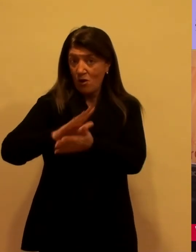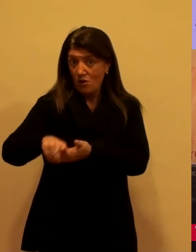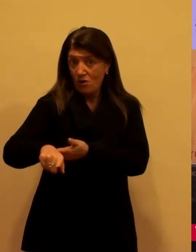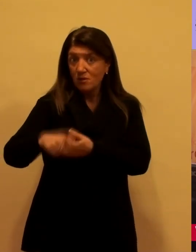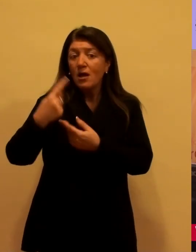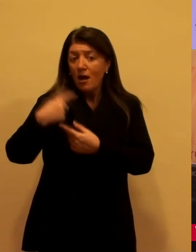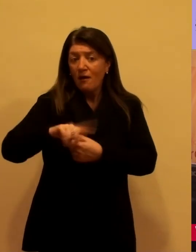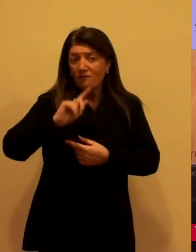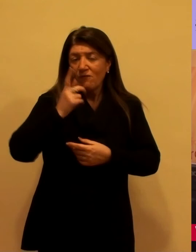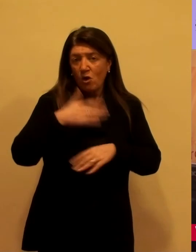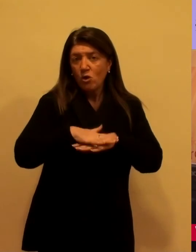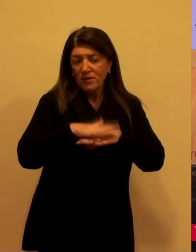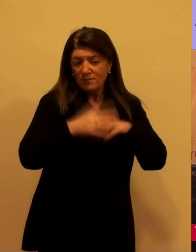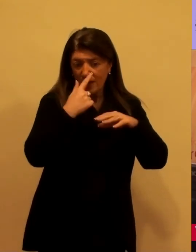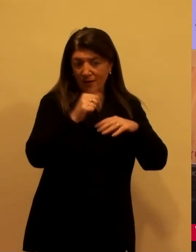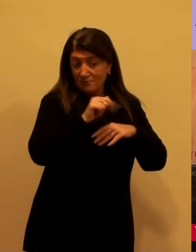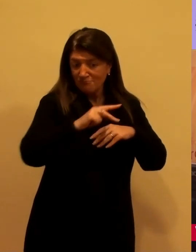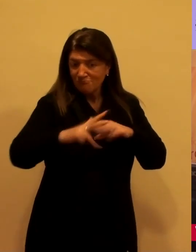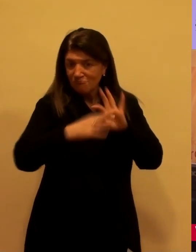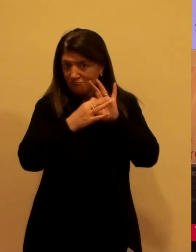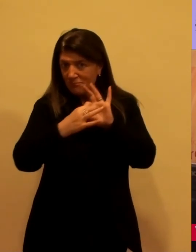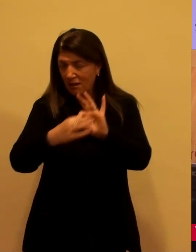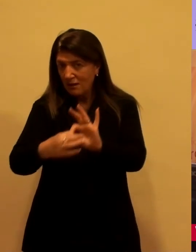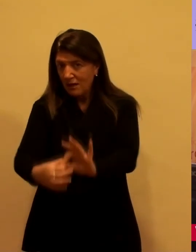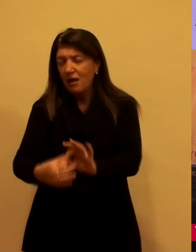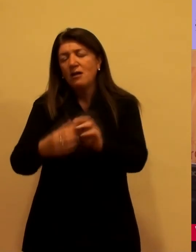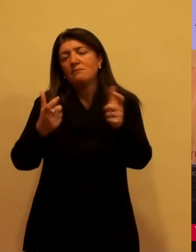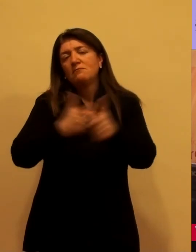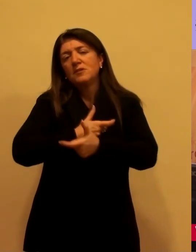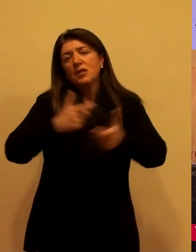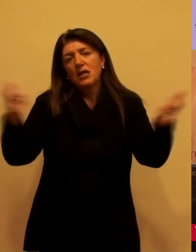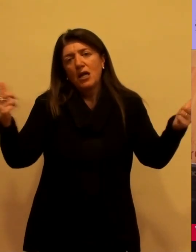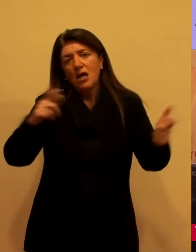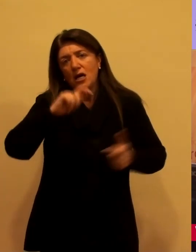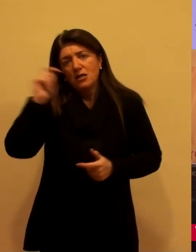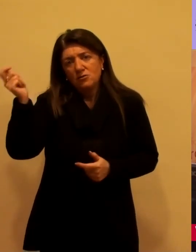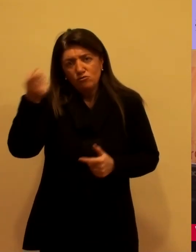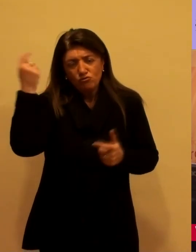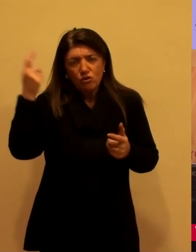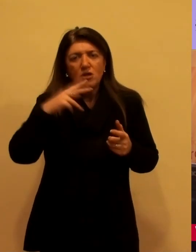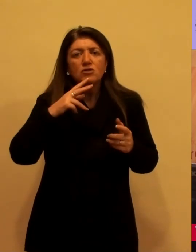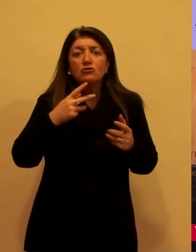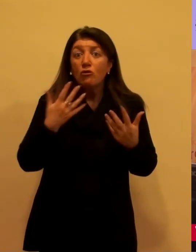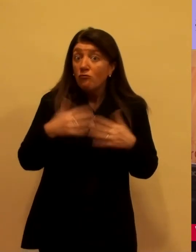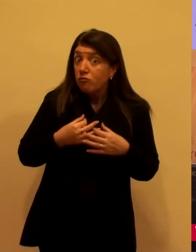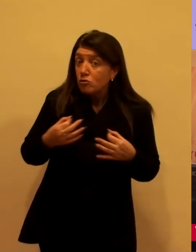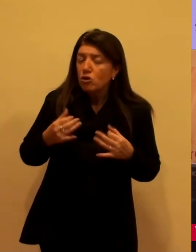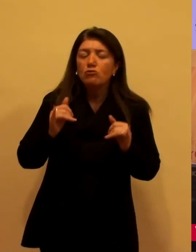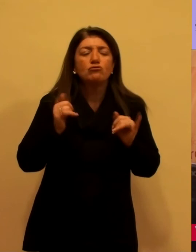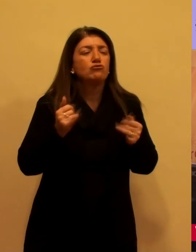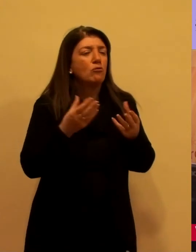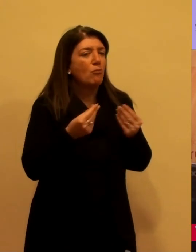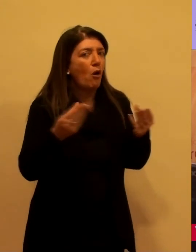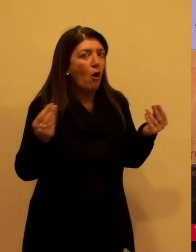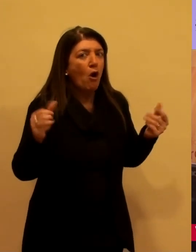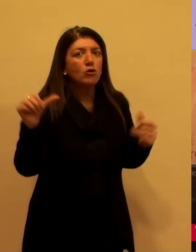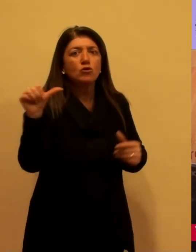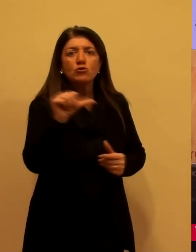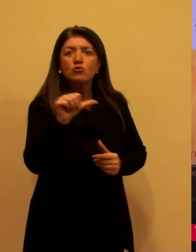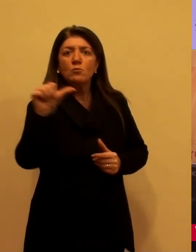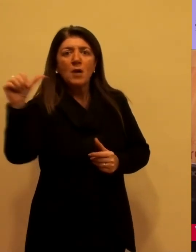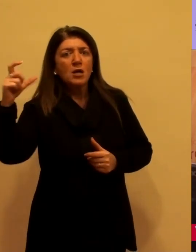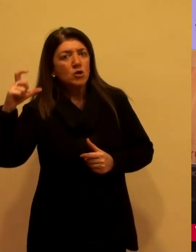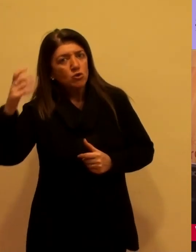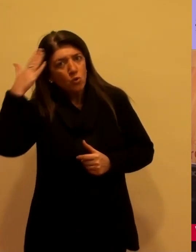che vogliamo portare avanti proprio perché sta andando di grande bene. Successo, sì molto. Summer School è un grande contenitore che include di